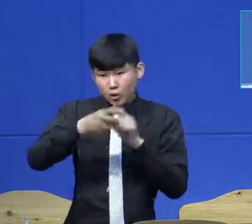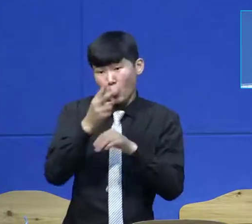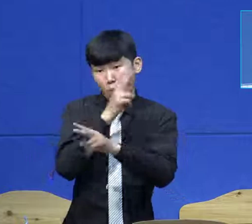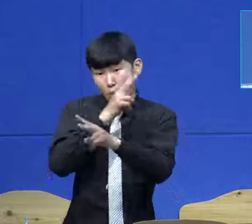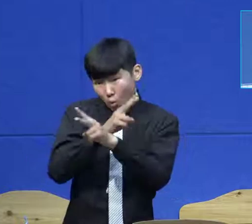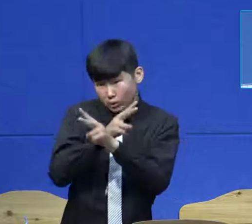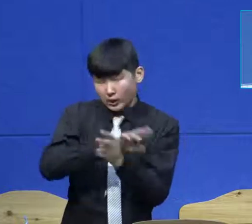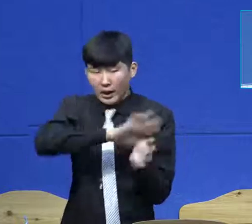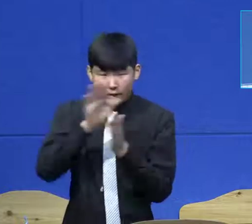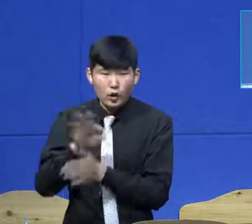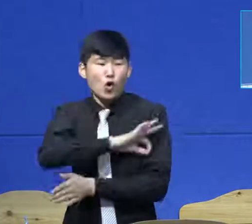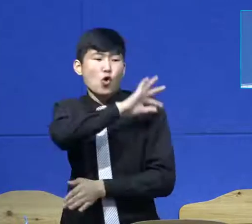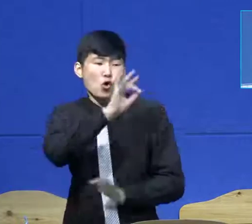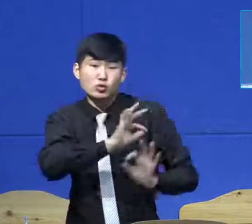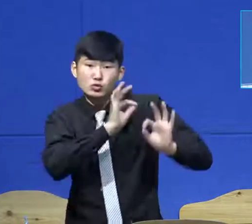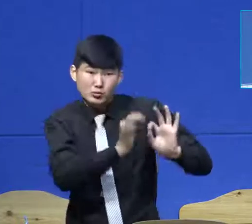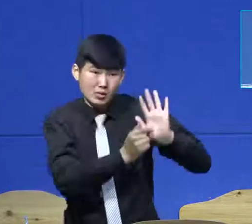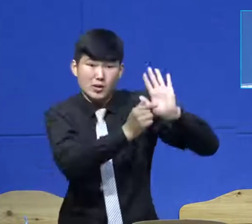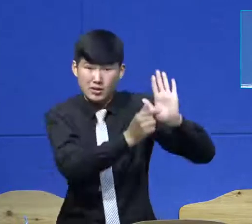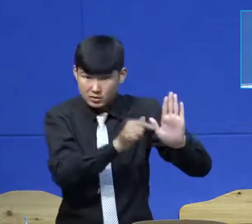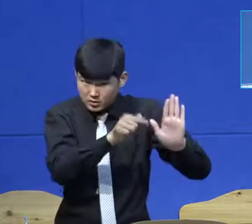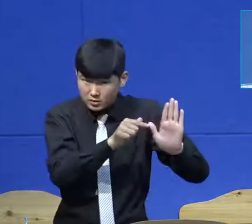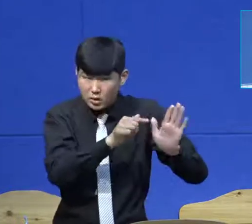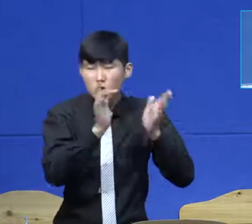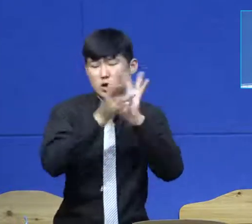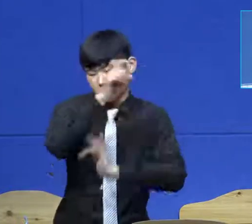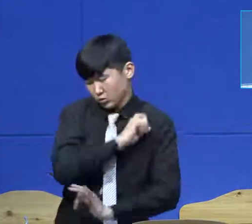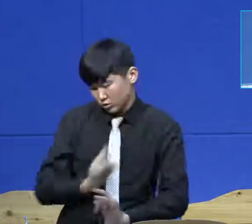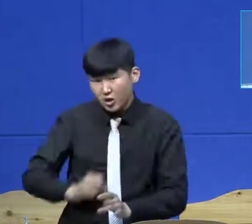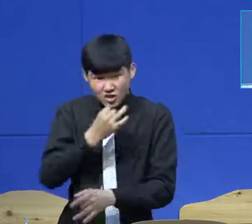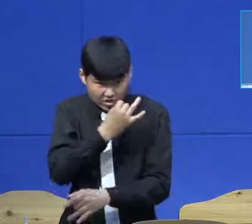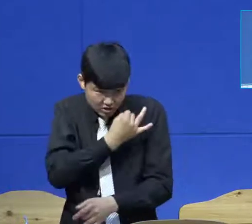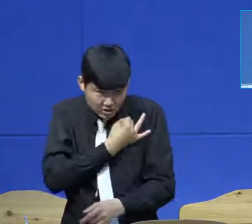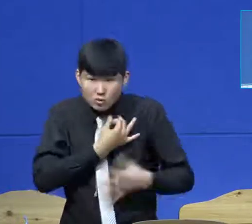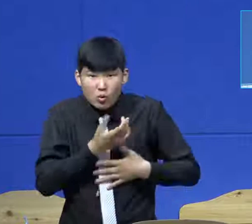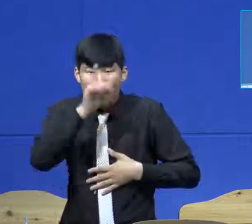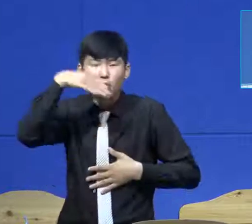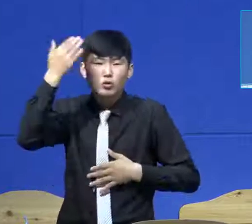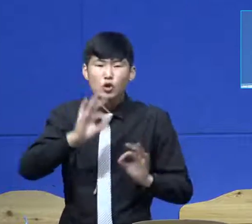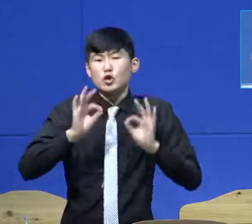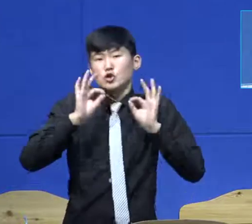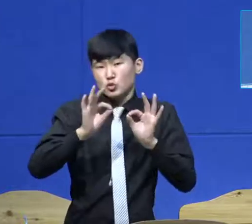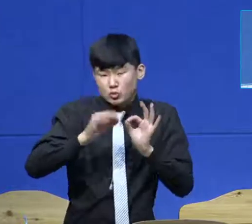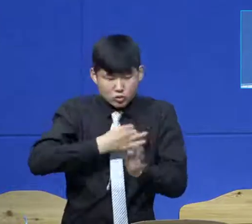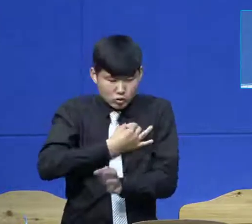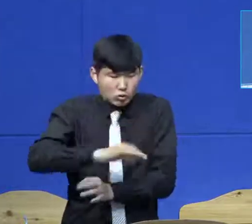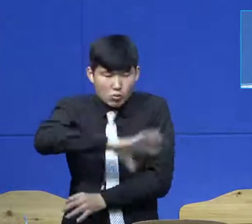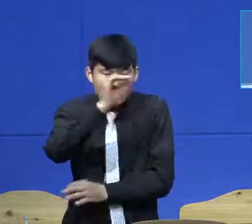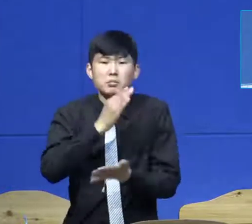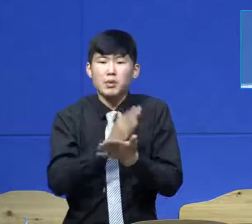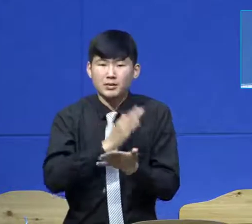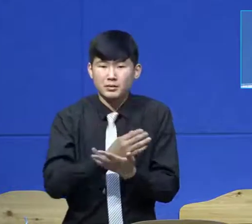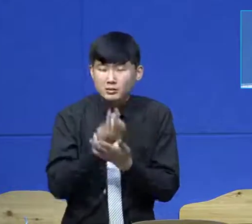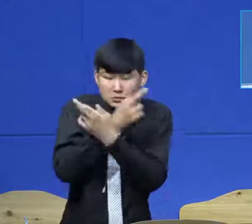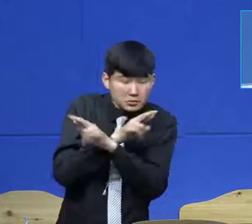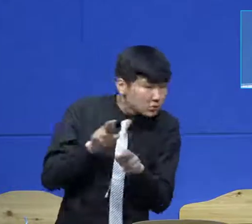ангид өөр зөвхт байдлаар ичлэгцэн Есүс Христэд итгэж итгэлээр бурханы зөв нь итгэж бүхэнд байна. Ялгаруулад